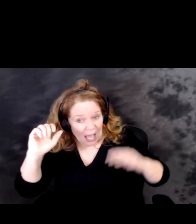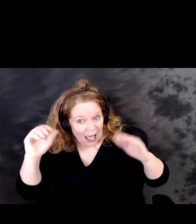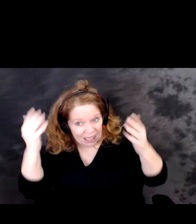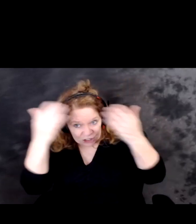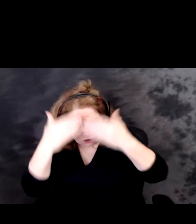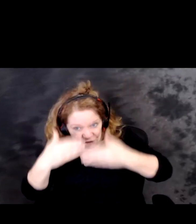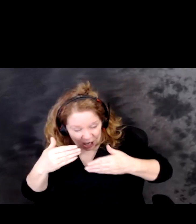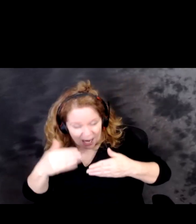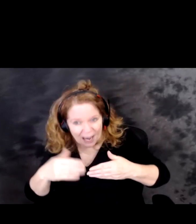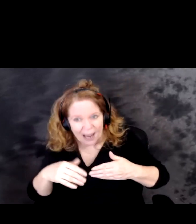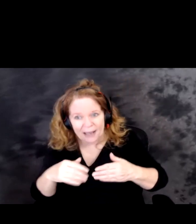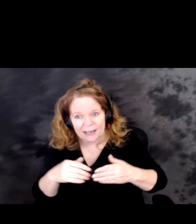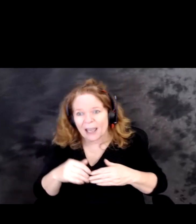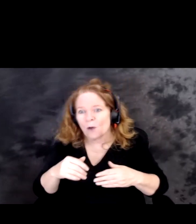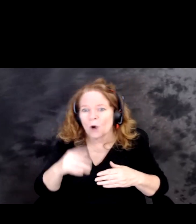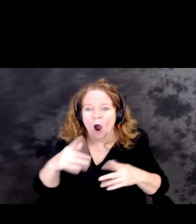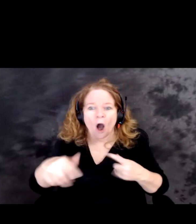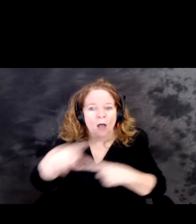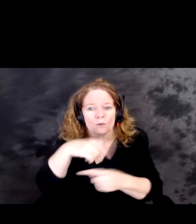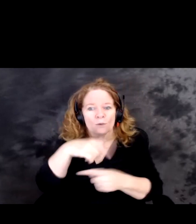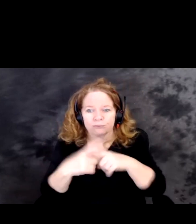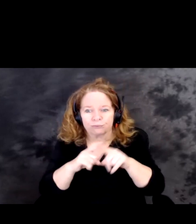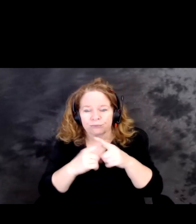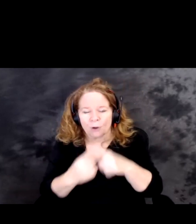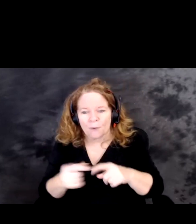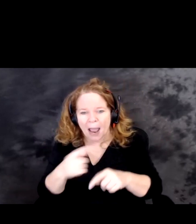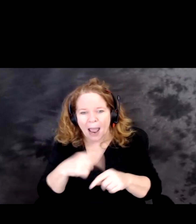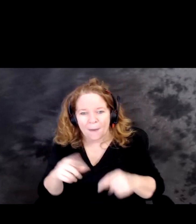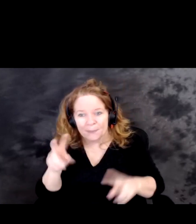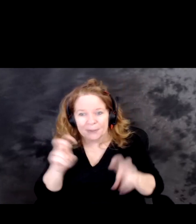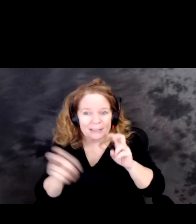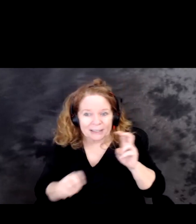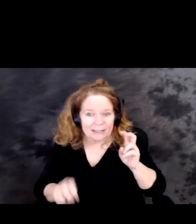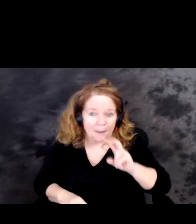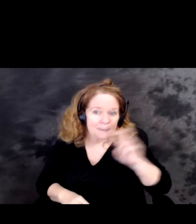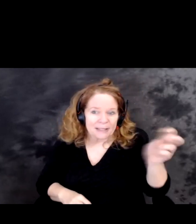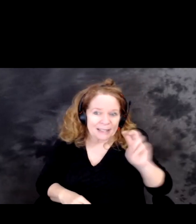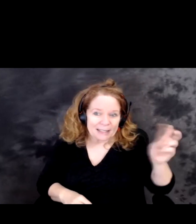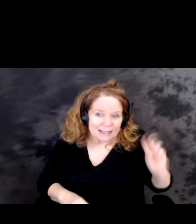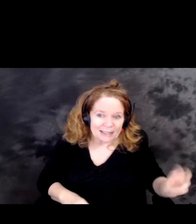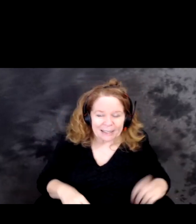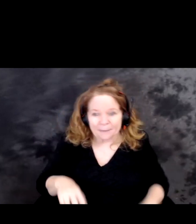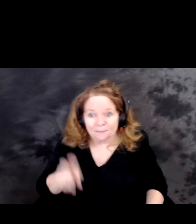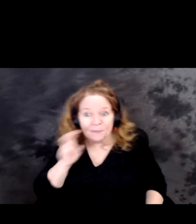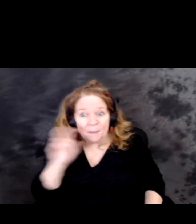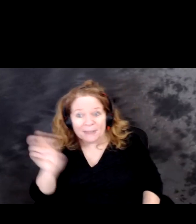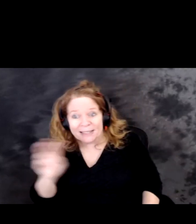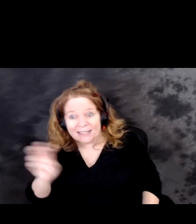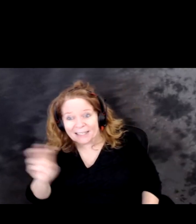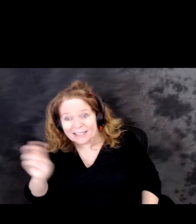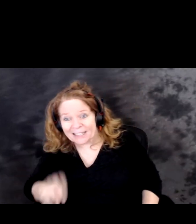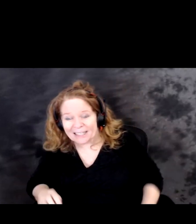a todos, estaban haciendo buzz, buzz, a todos sus alrededores.